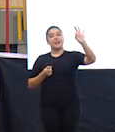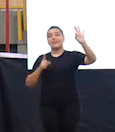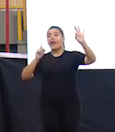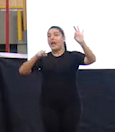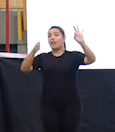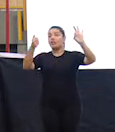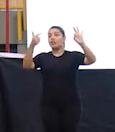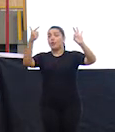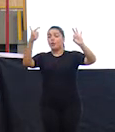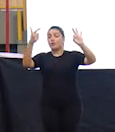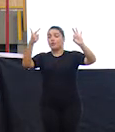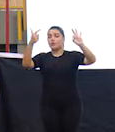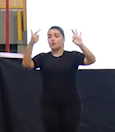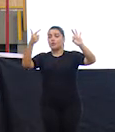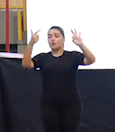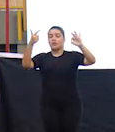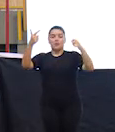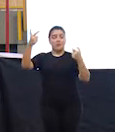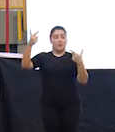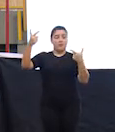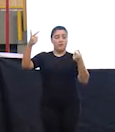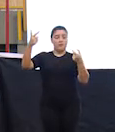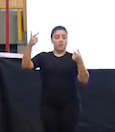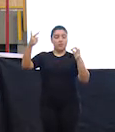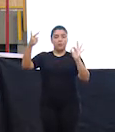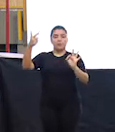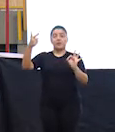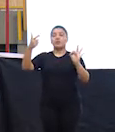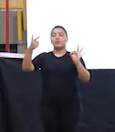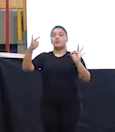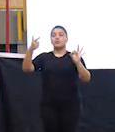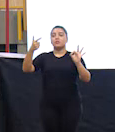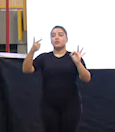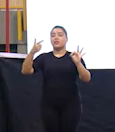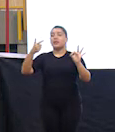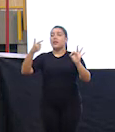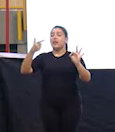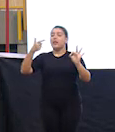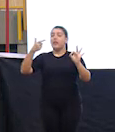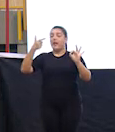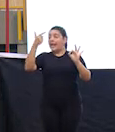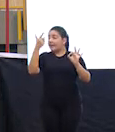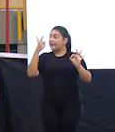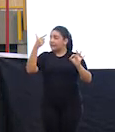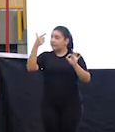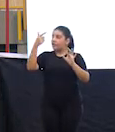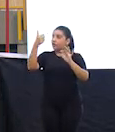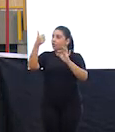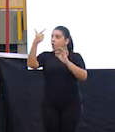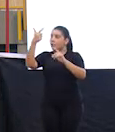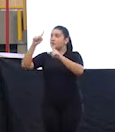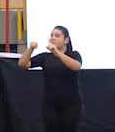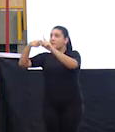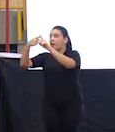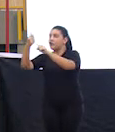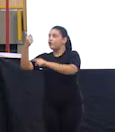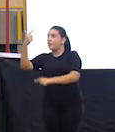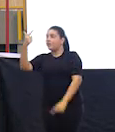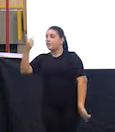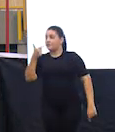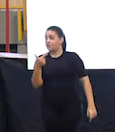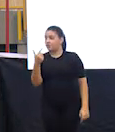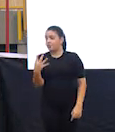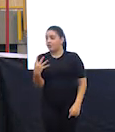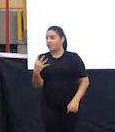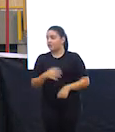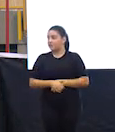12? Então o que é 20%? 10% mais 10%.